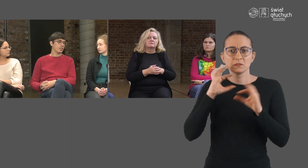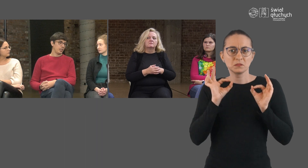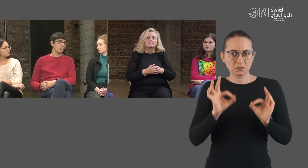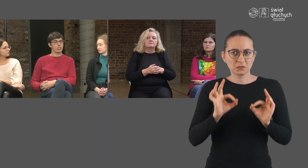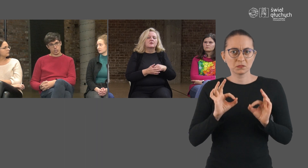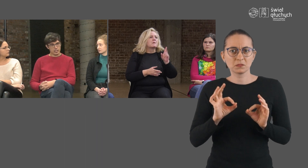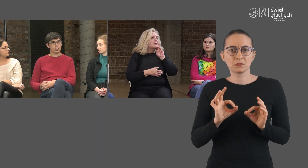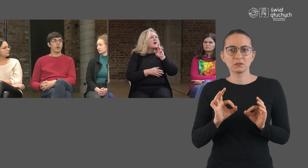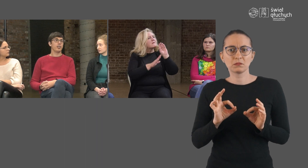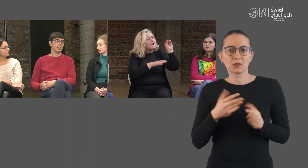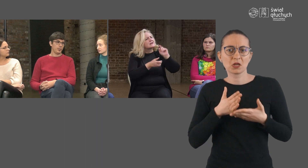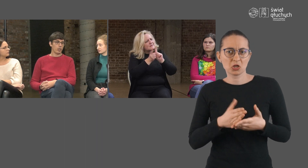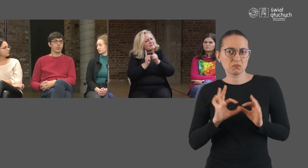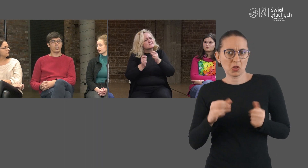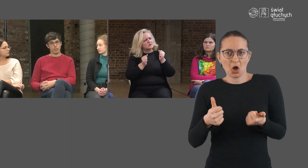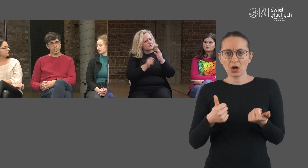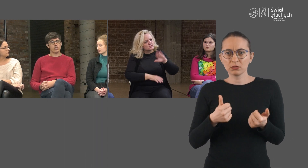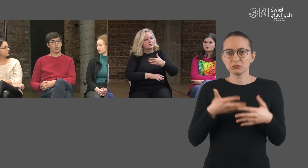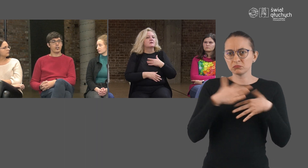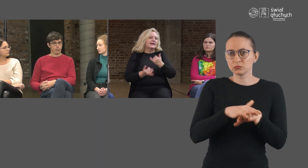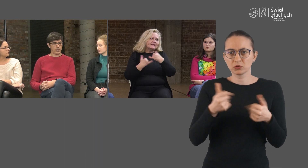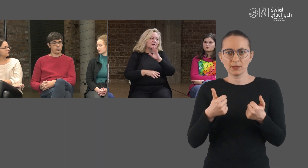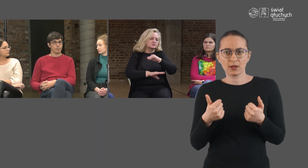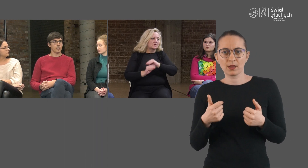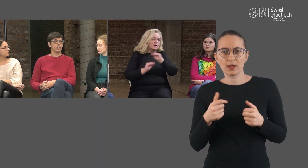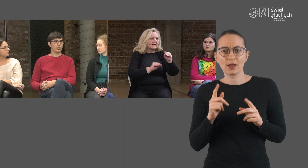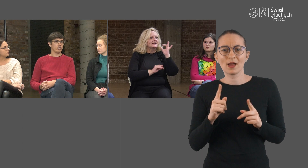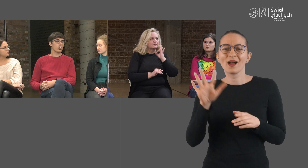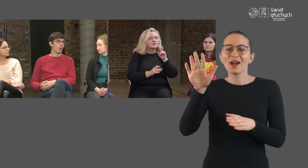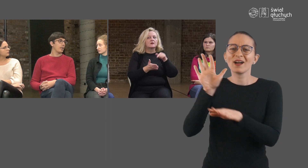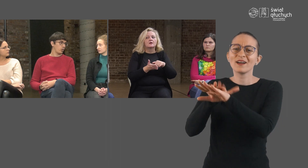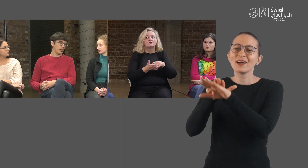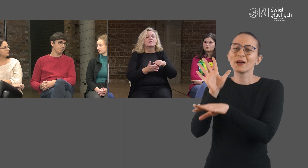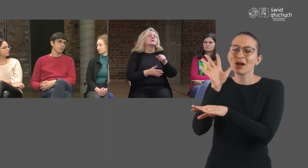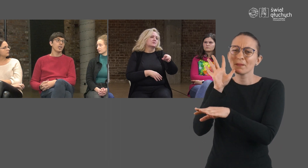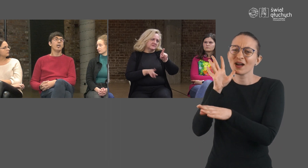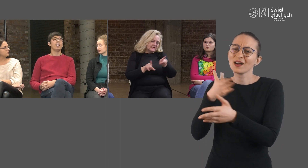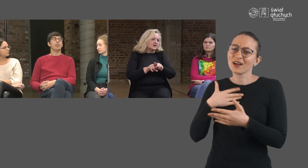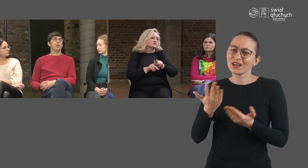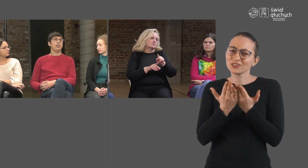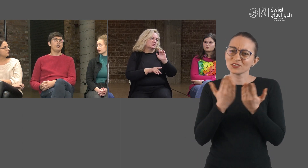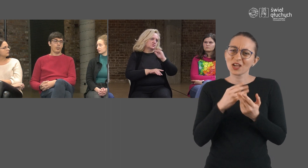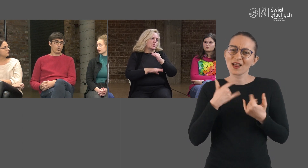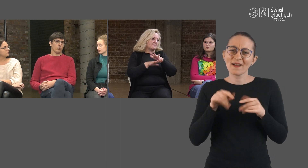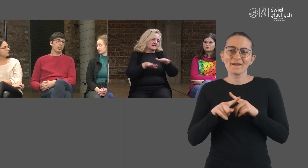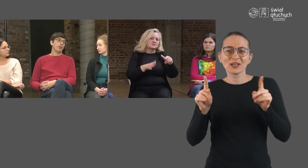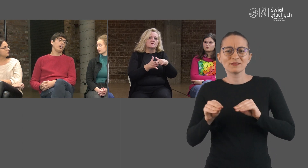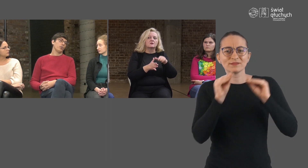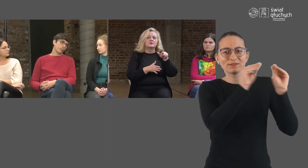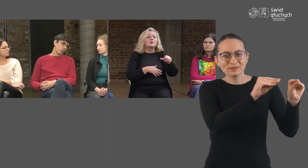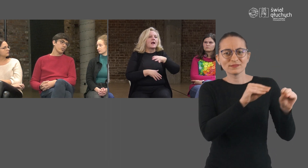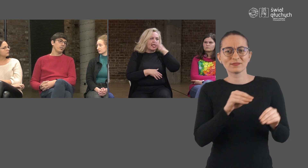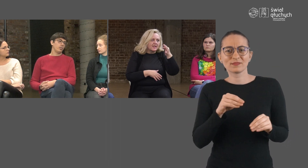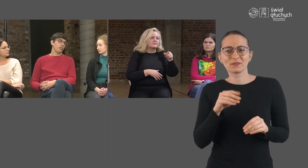mama, żeby zmienić jeszcze raz szkołę i zmieniłam do innej szkoły, gimnazjum, gdzie to jest szkoła masowa. I tam było dużo